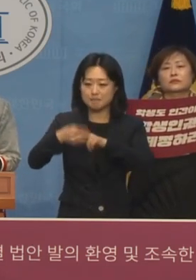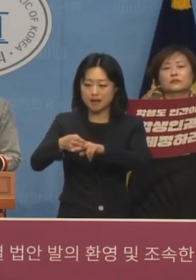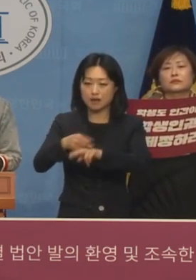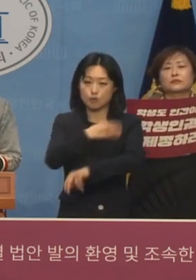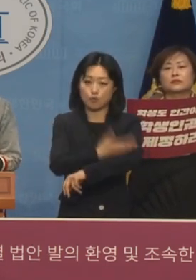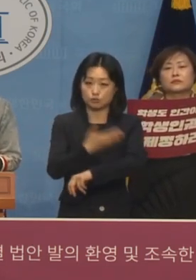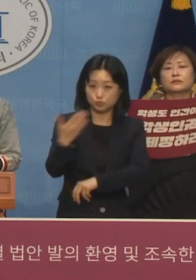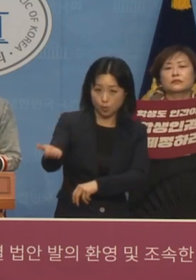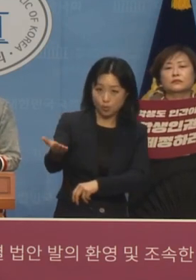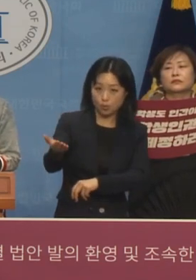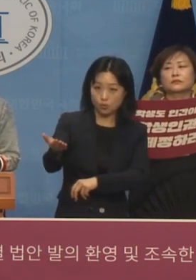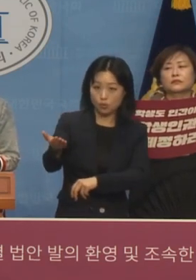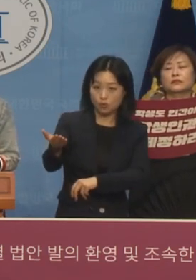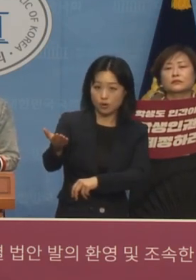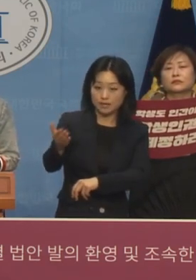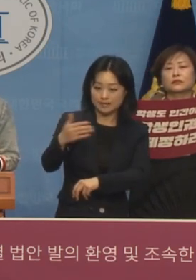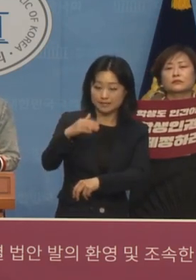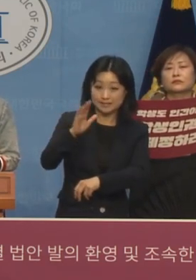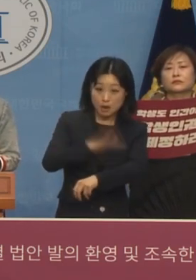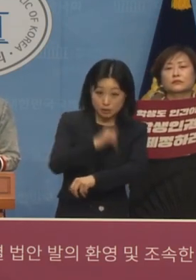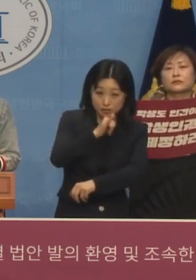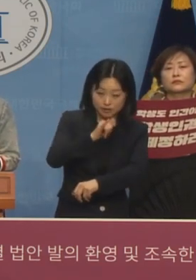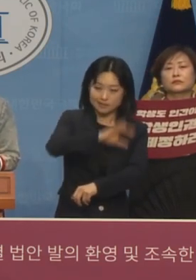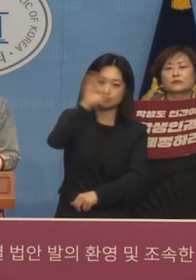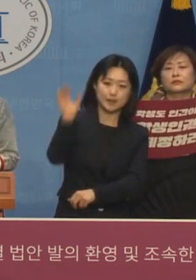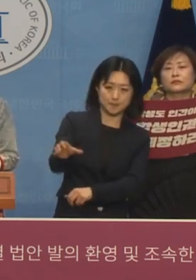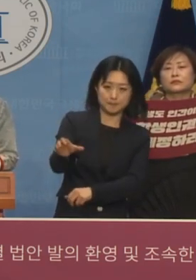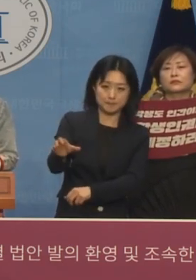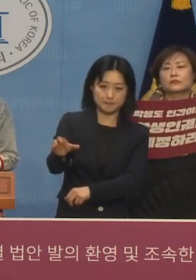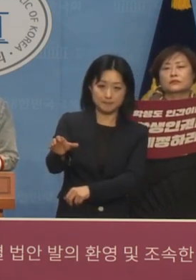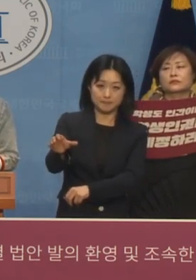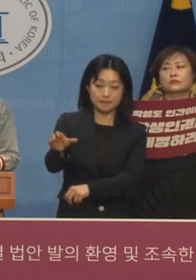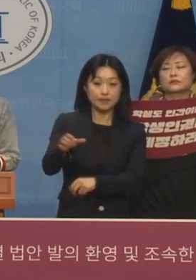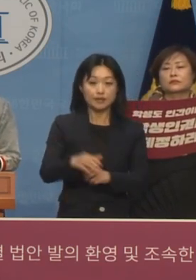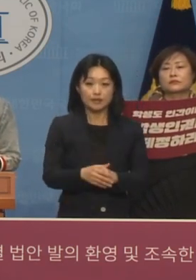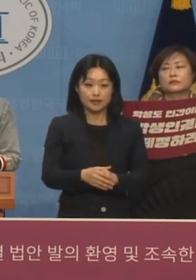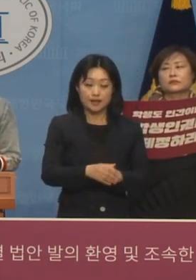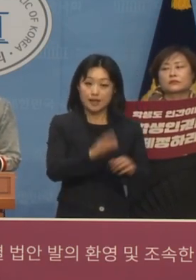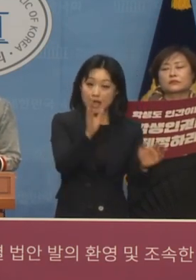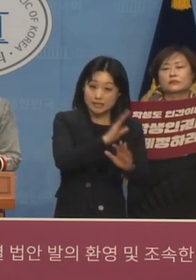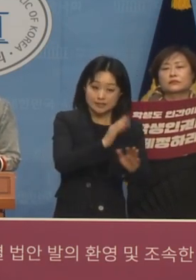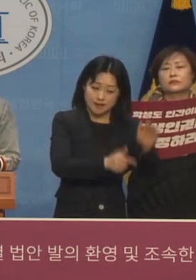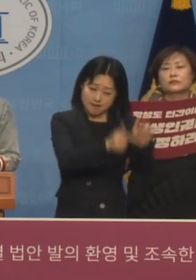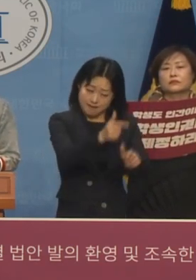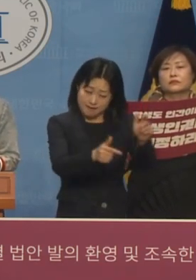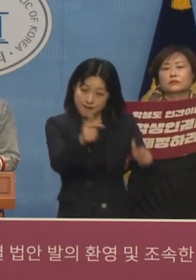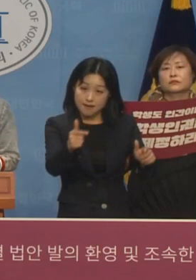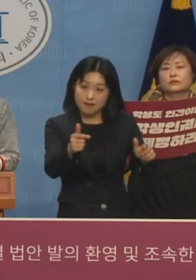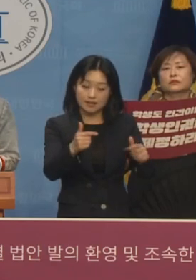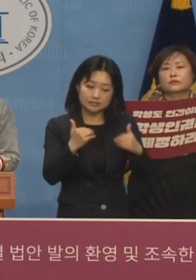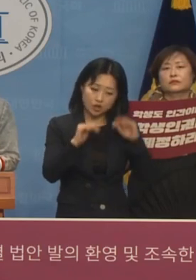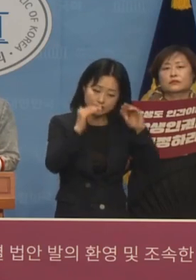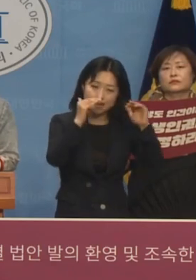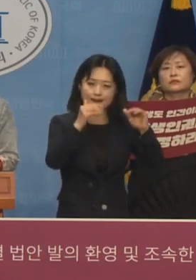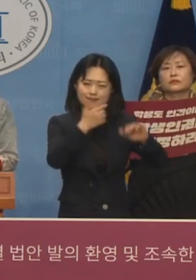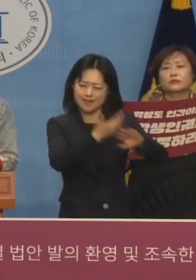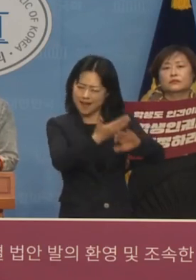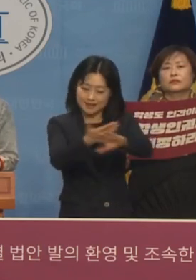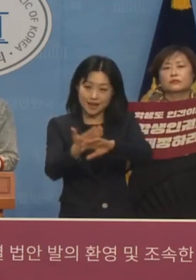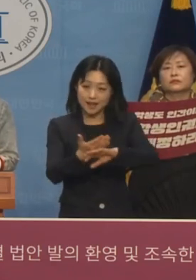포장하면서 사실상 교사에게 모든 책임을 떠넘기고 있습니다. 다양한 성장 배경을 가진 다수의 학생들 속에서 독박교실을